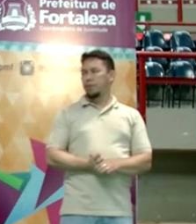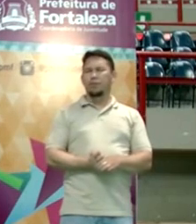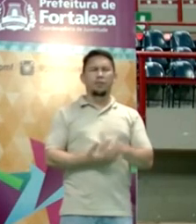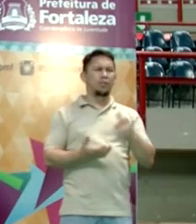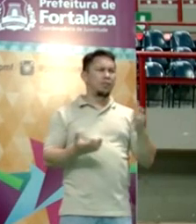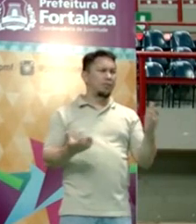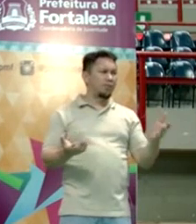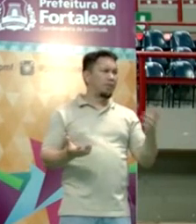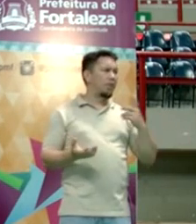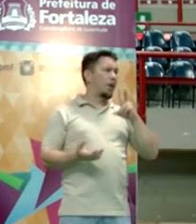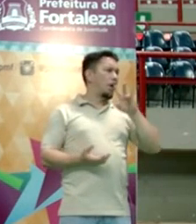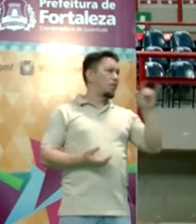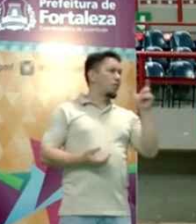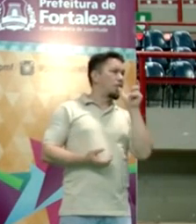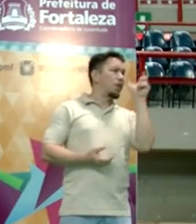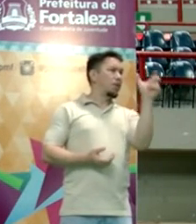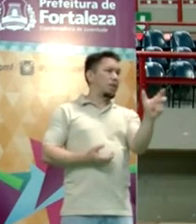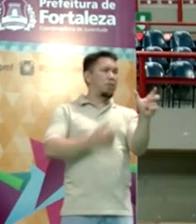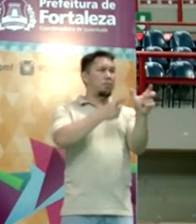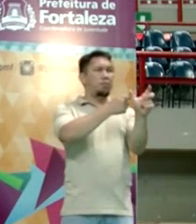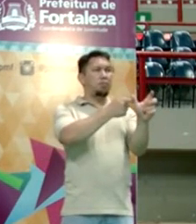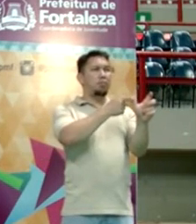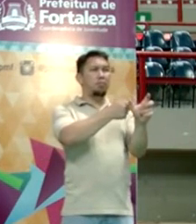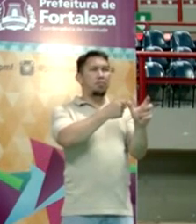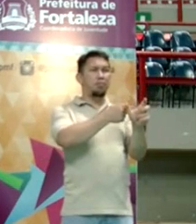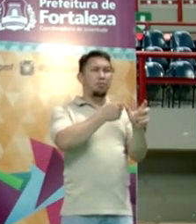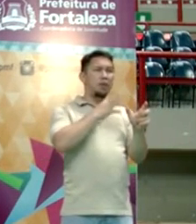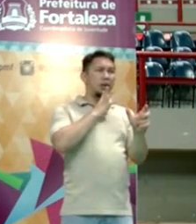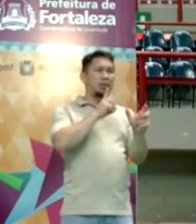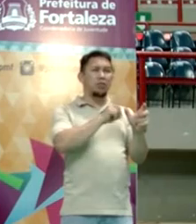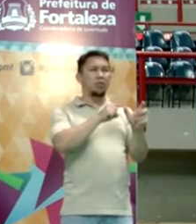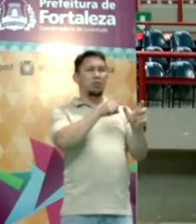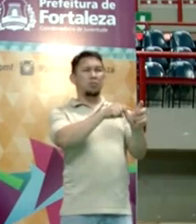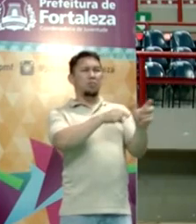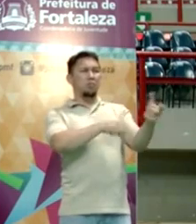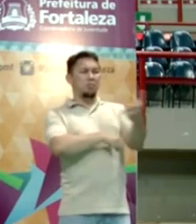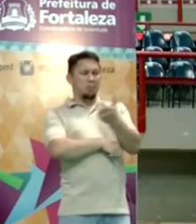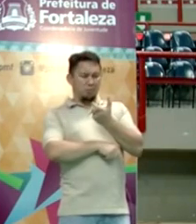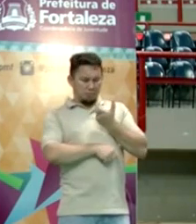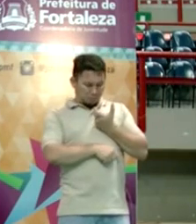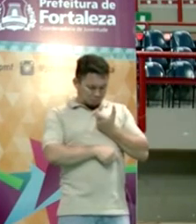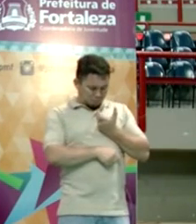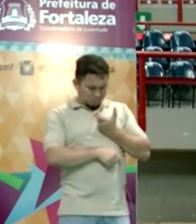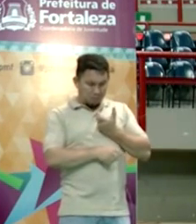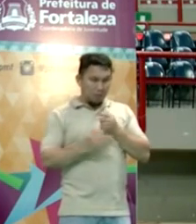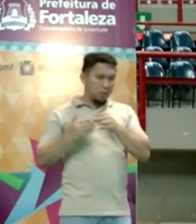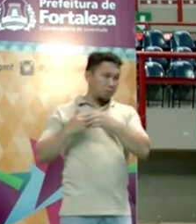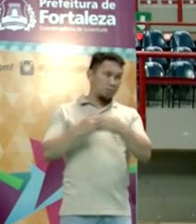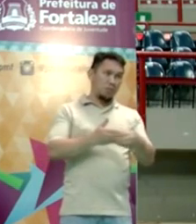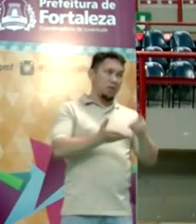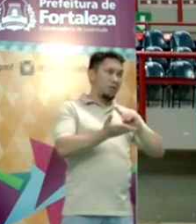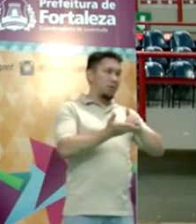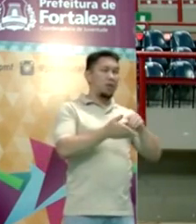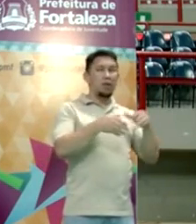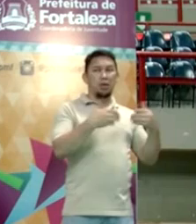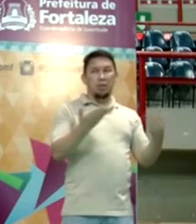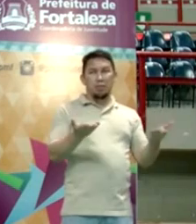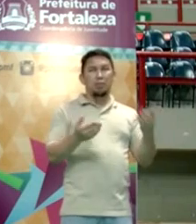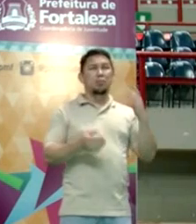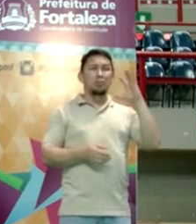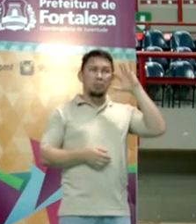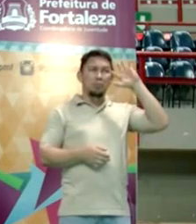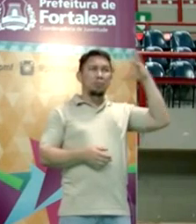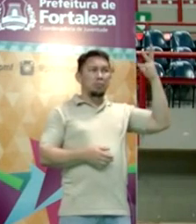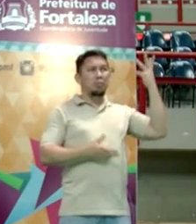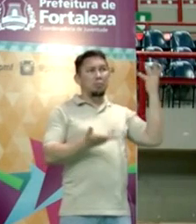eu sei que vai ter palavra na prova de linguagens que eu vou meio que desconhecer, né? Não pode levar dicionário, tá? Mas dá para resolver